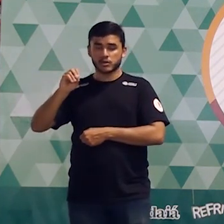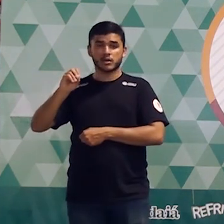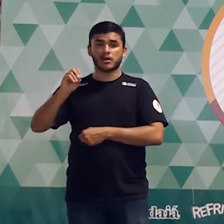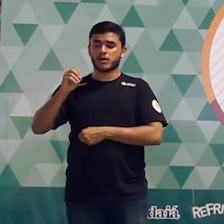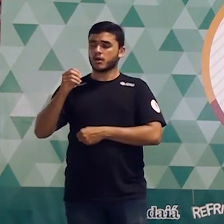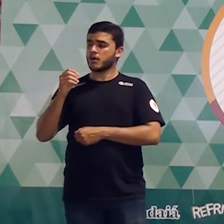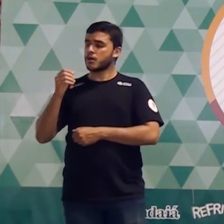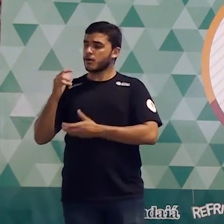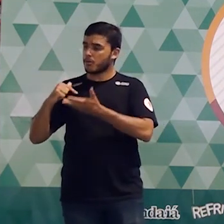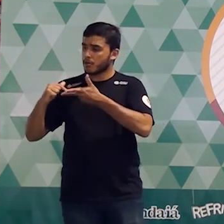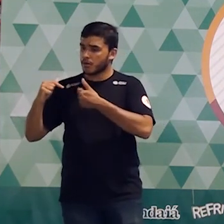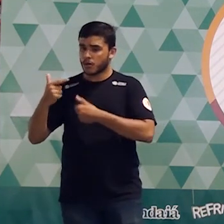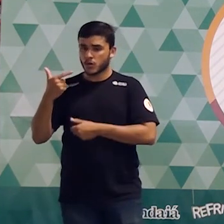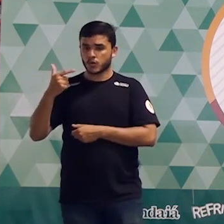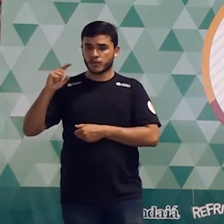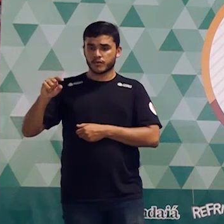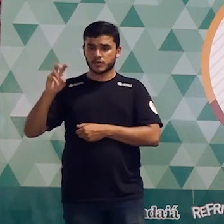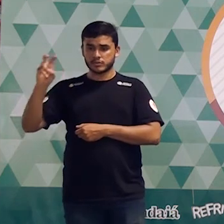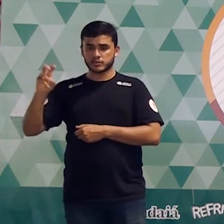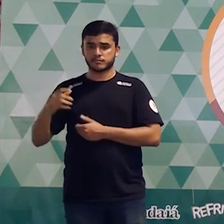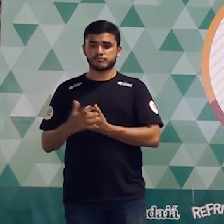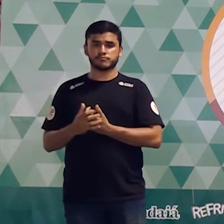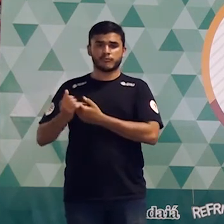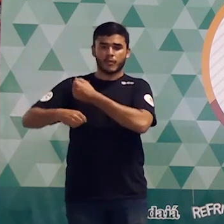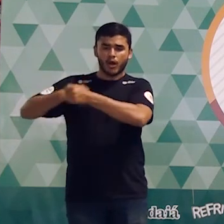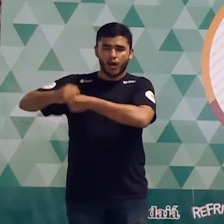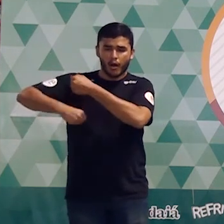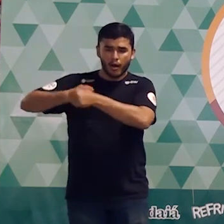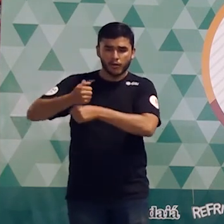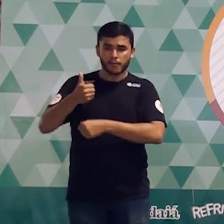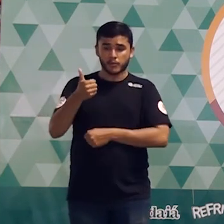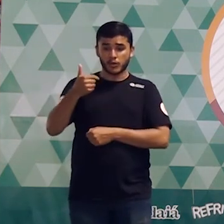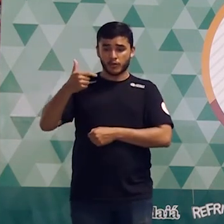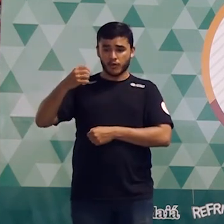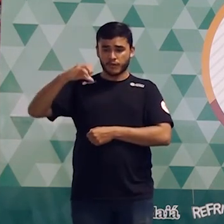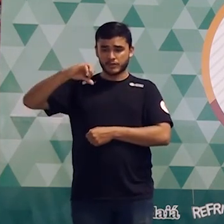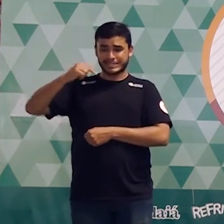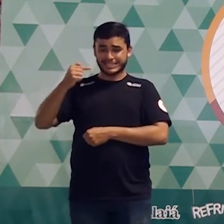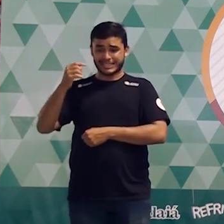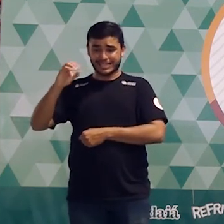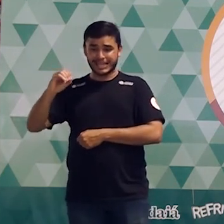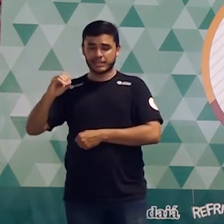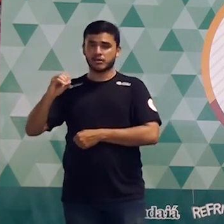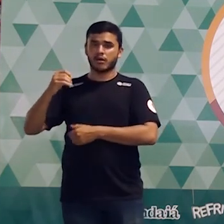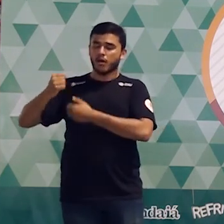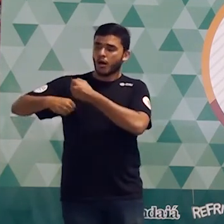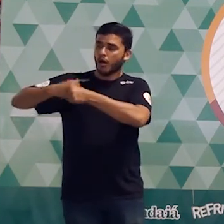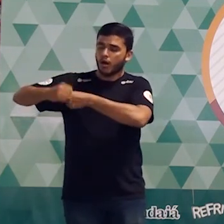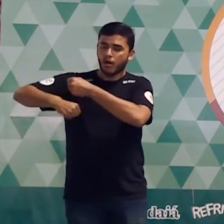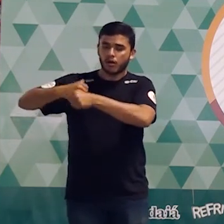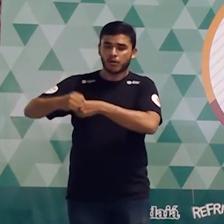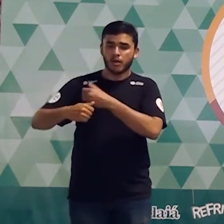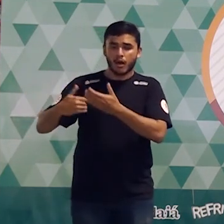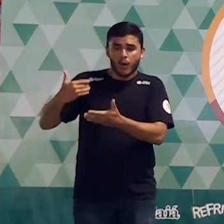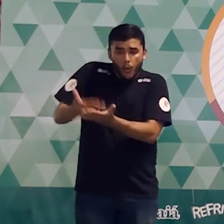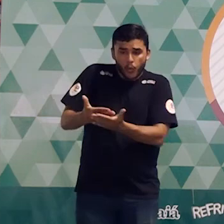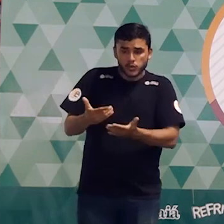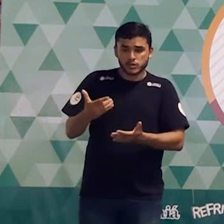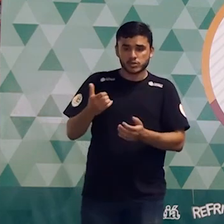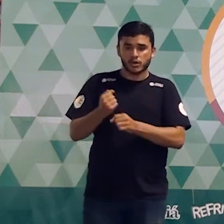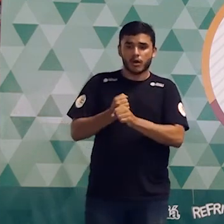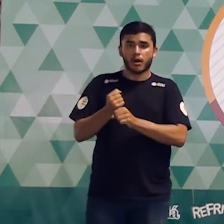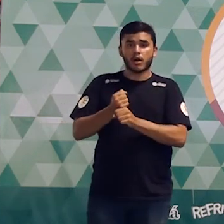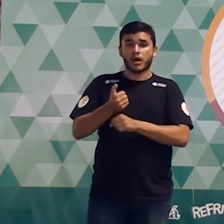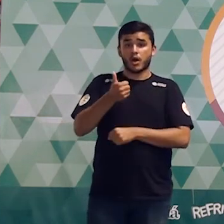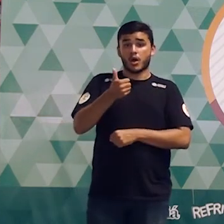1980, 2000, 2005, 2011, nossa população de hoje, do mundo, 7 bilhões de pessoas. O